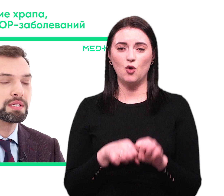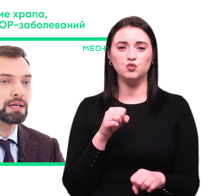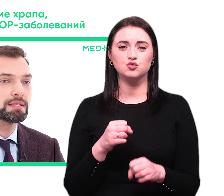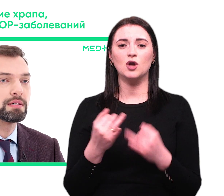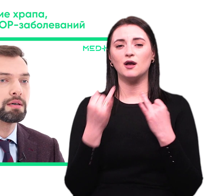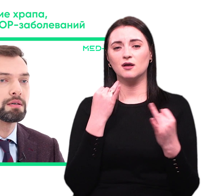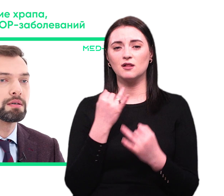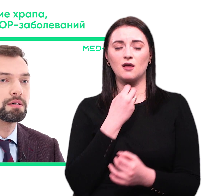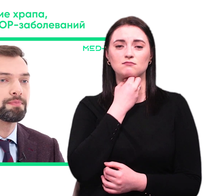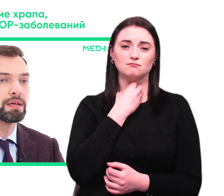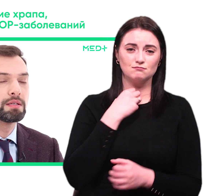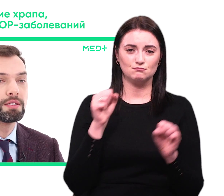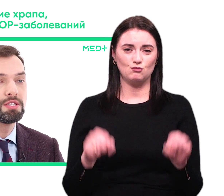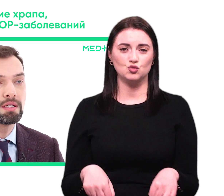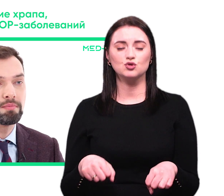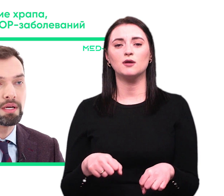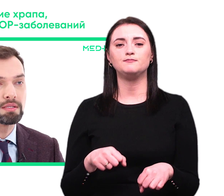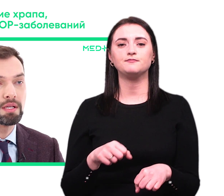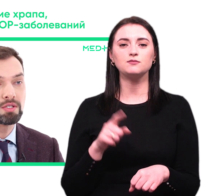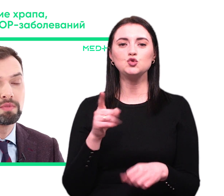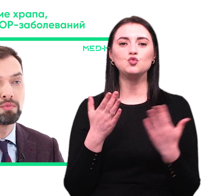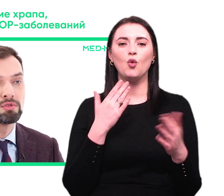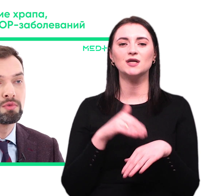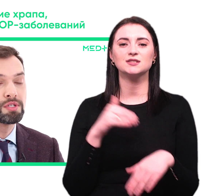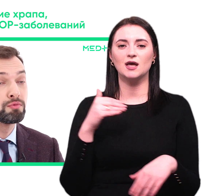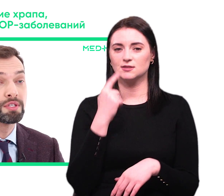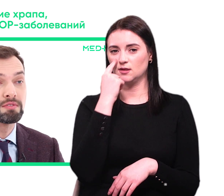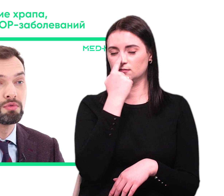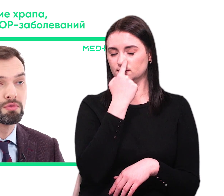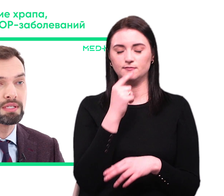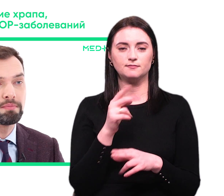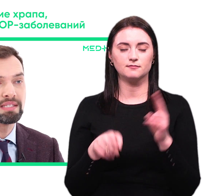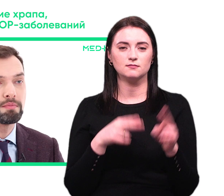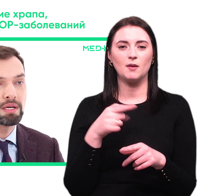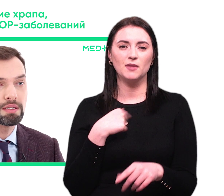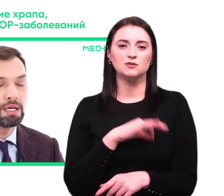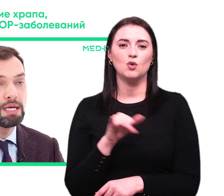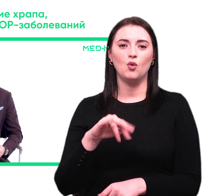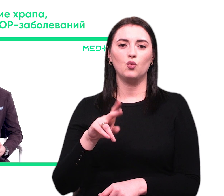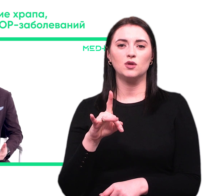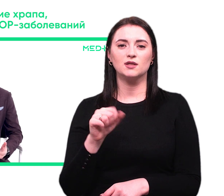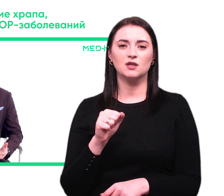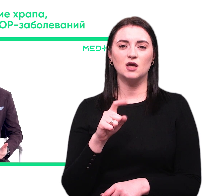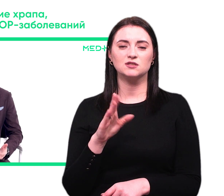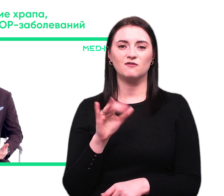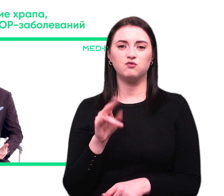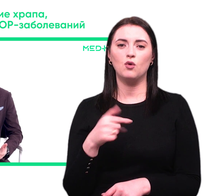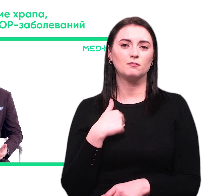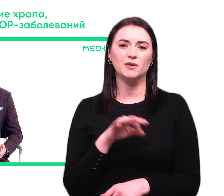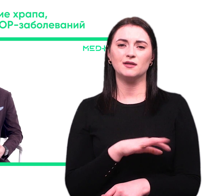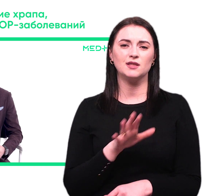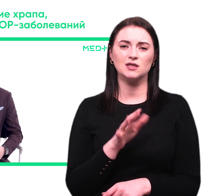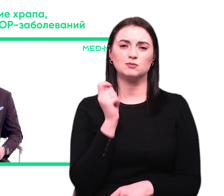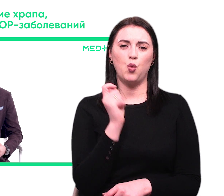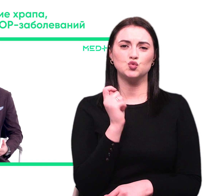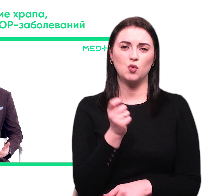разговаривать. Что касается ринологических операций, также мы используем ультразвук, то есть это пьезоаппараты. Мы не используем долото,